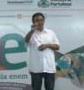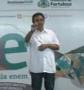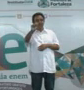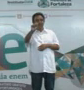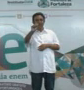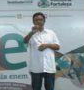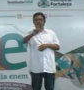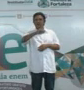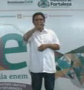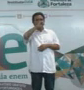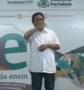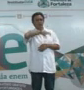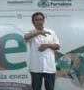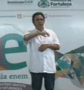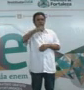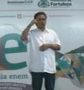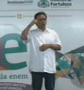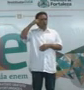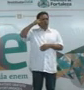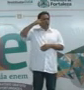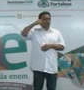xiita radical,